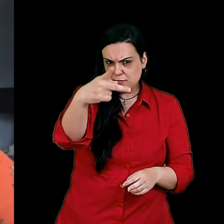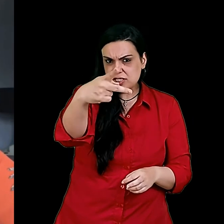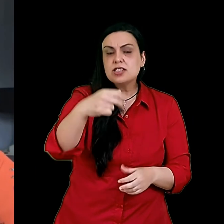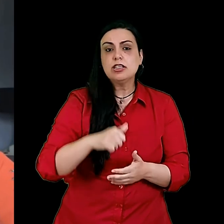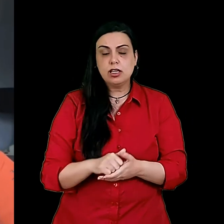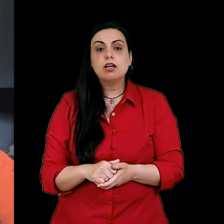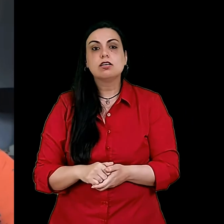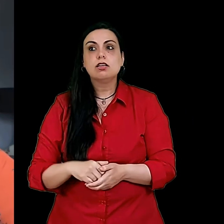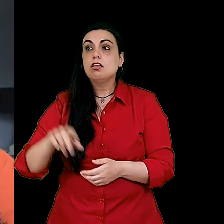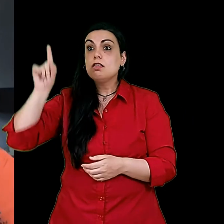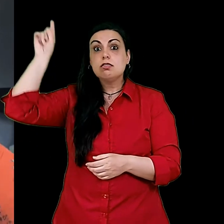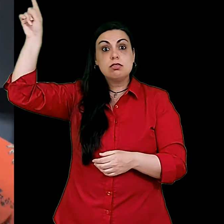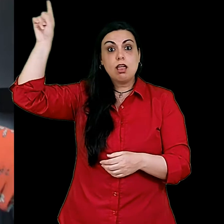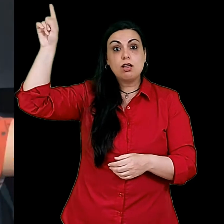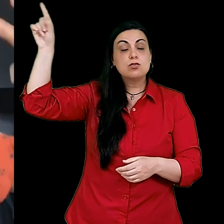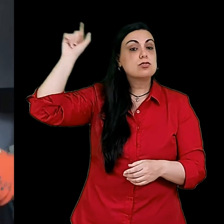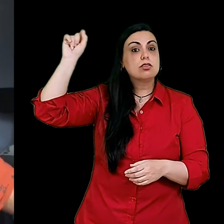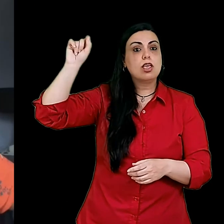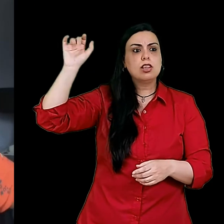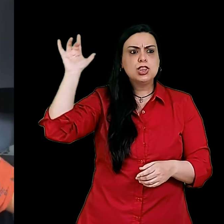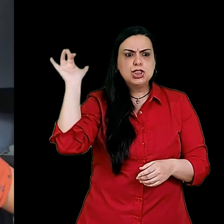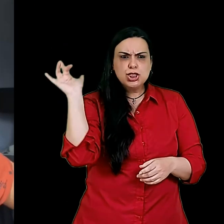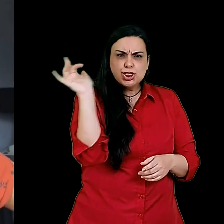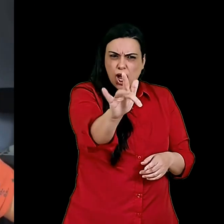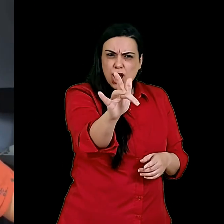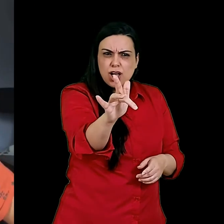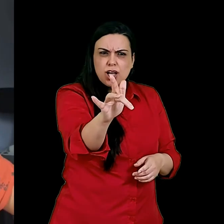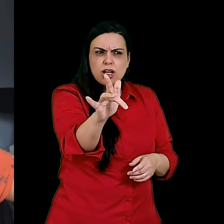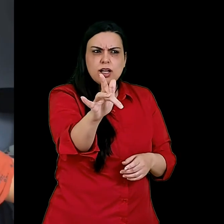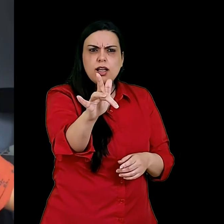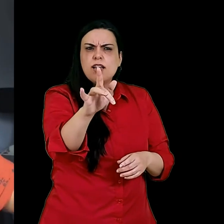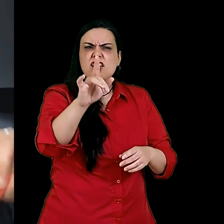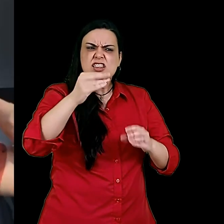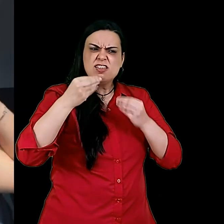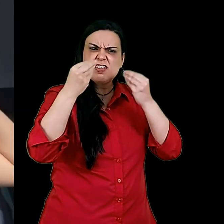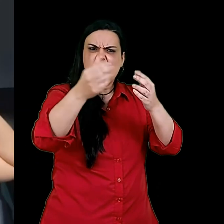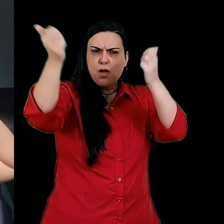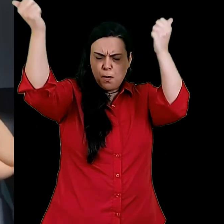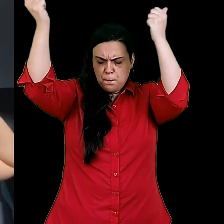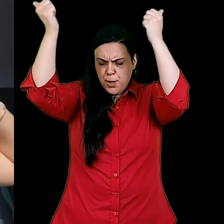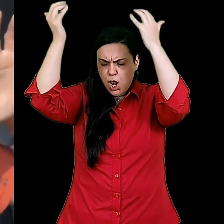exercício da profecia, às vezes Deus toma alguém em determinado